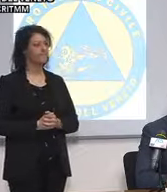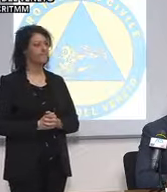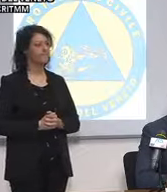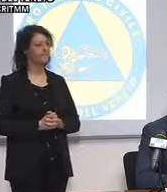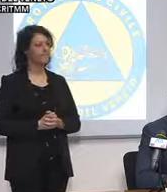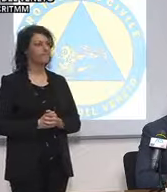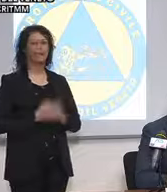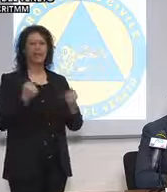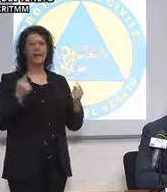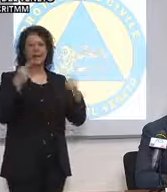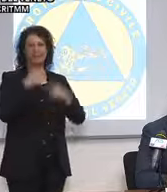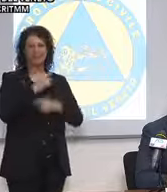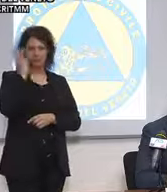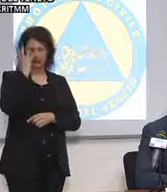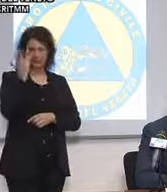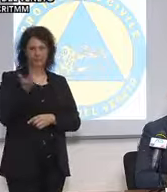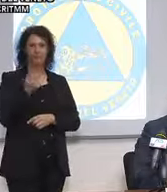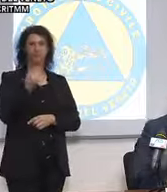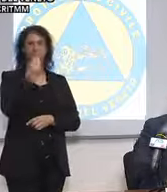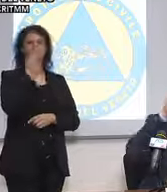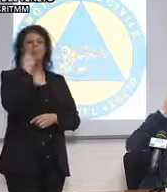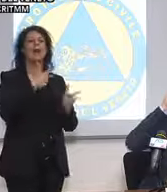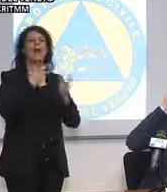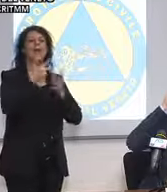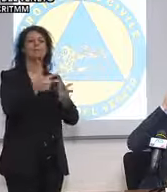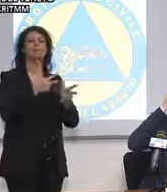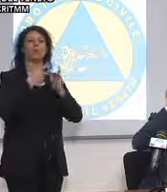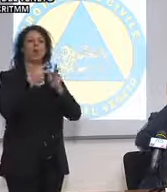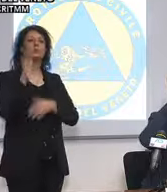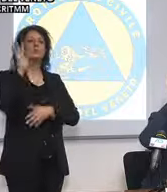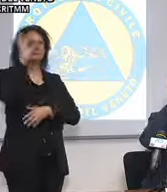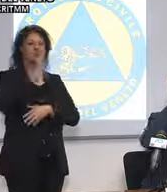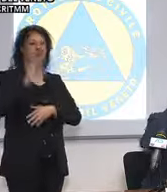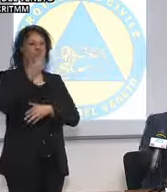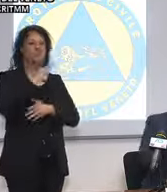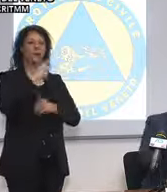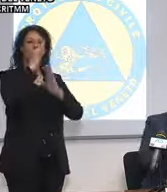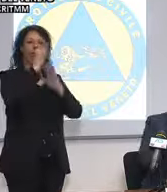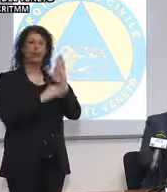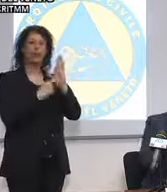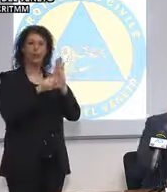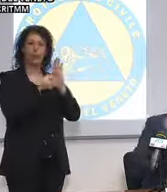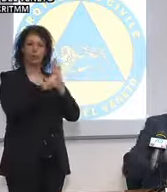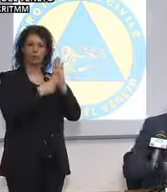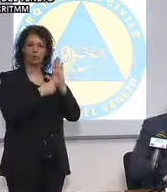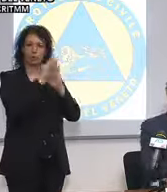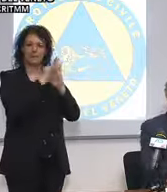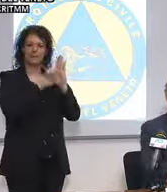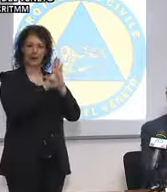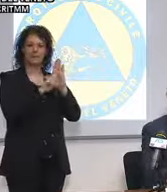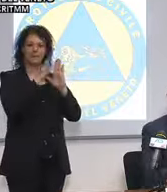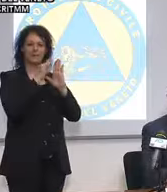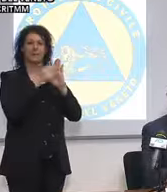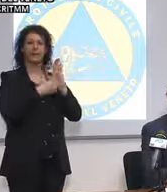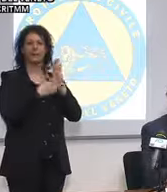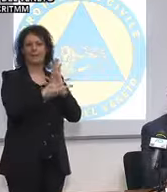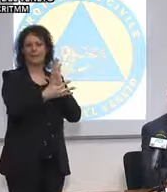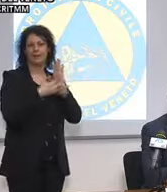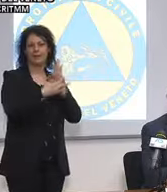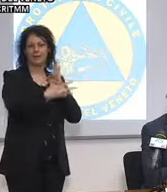dei takeaway, dei cibi da sport, mi pare che tu hai ampliato una possibilità che il governo